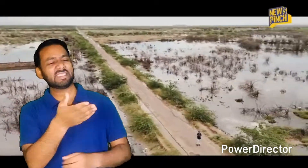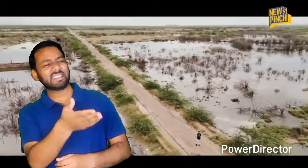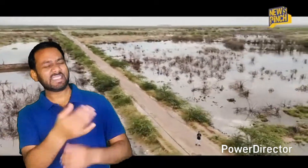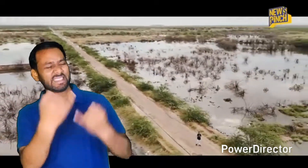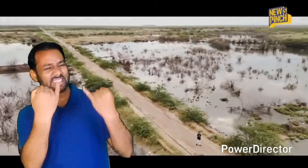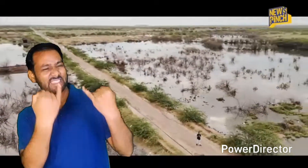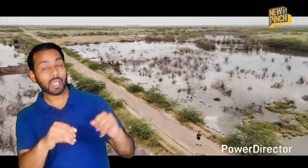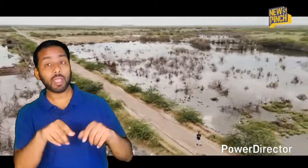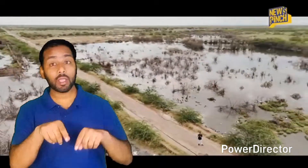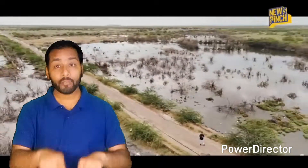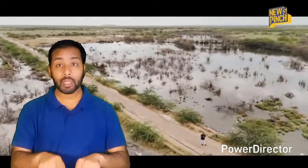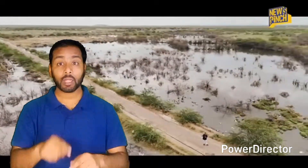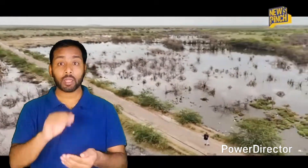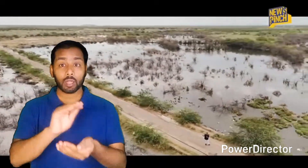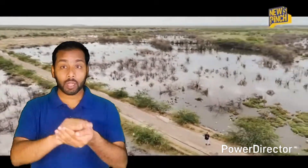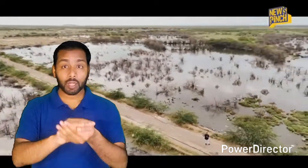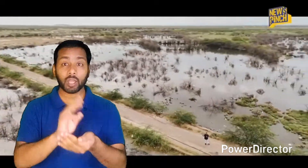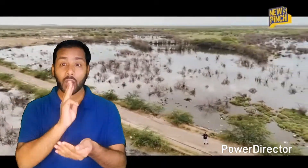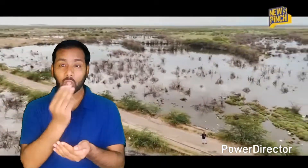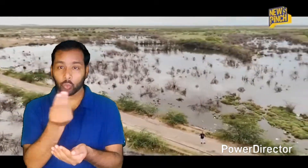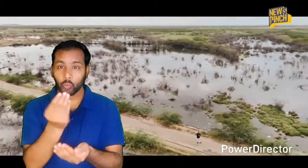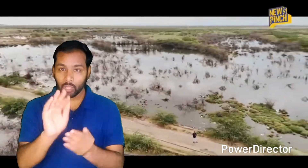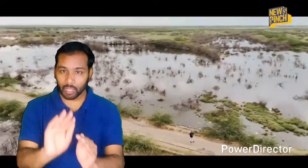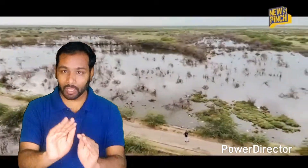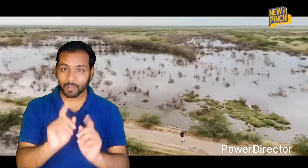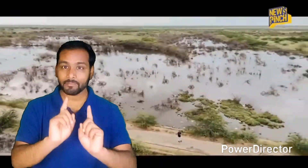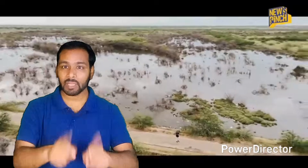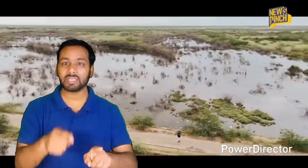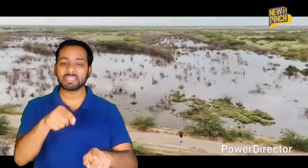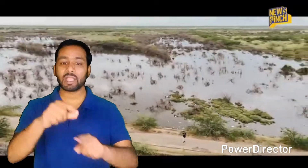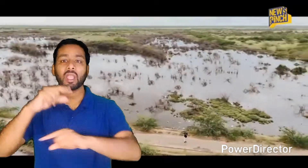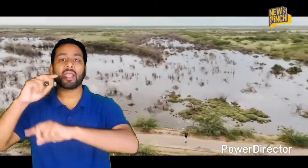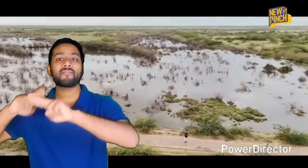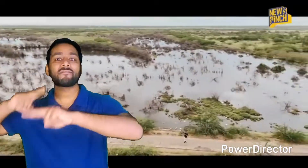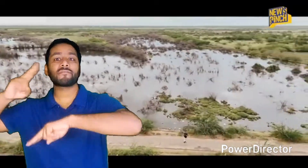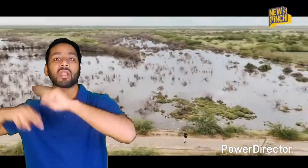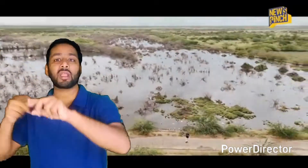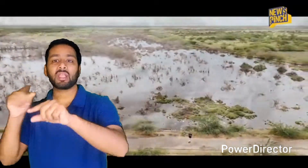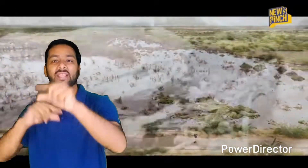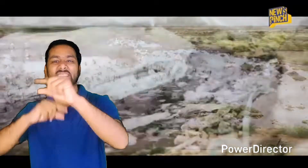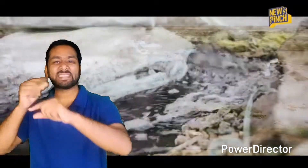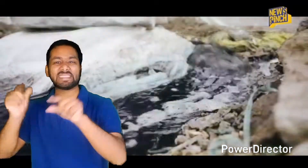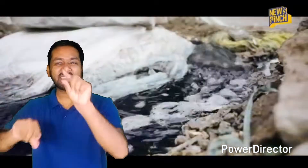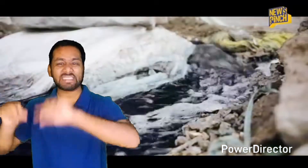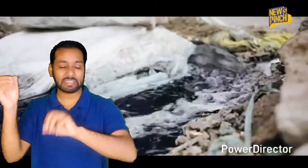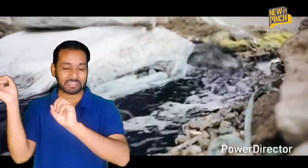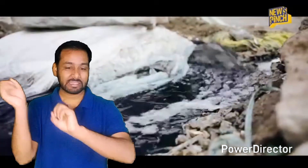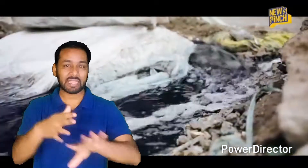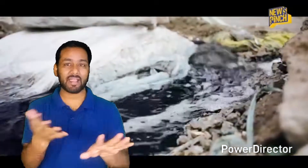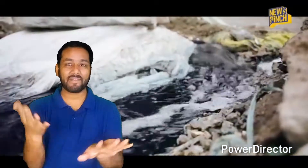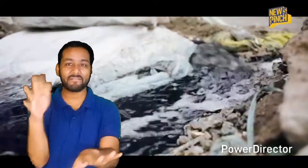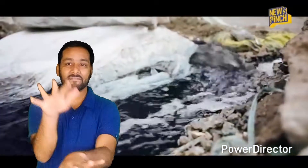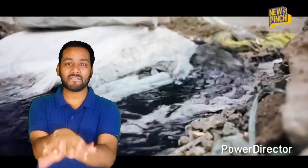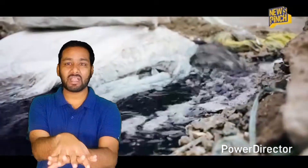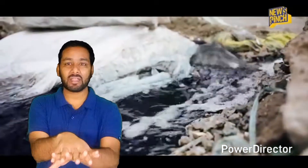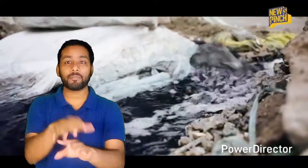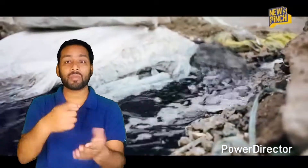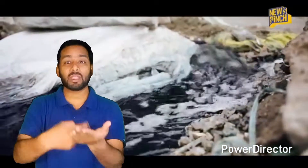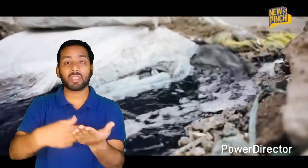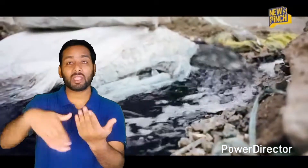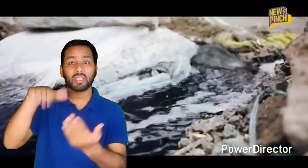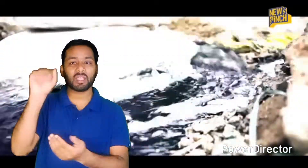है कि पानी नहीं है, लेकिन जो पानी दिख रहा है वो किसी नर्क से कम नहीं है, वो जहर है। वो फैक्ट्रियों का जो जहर है